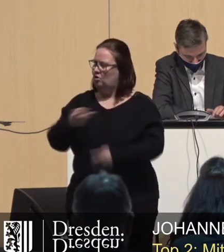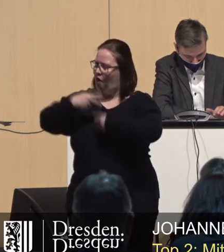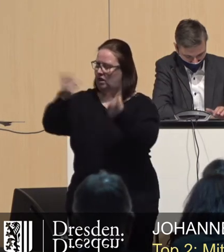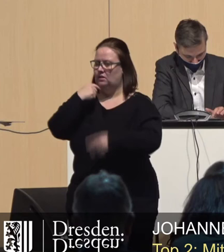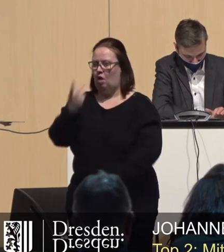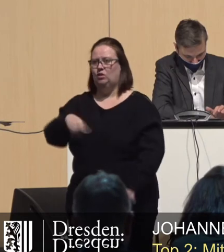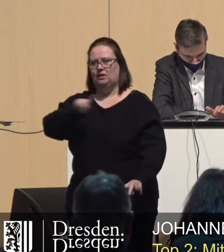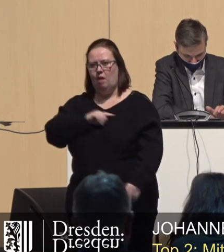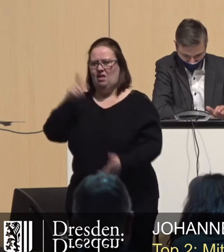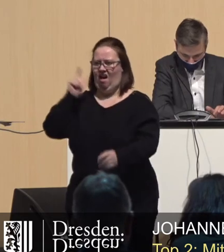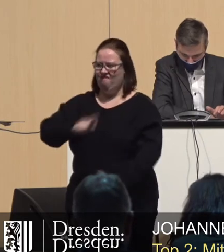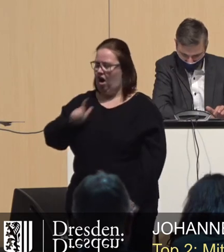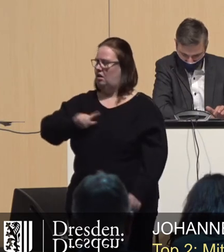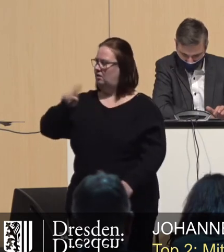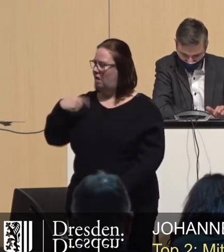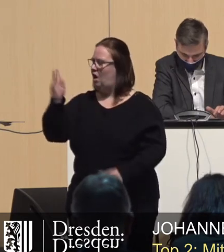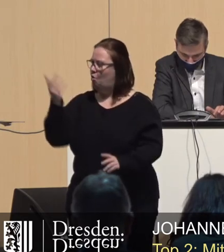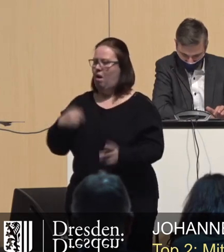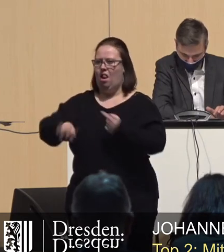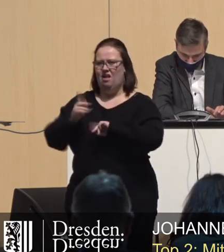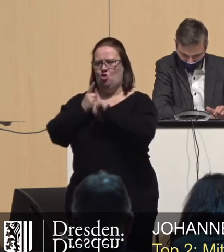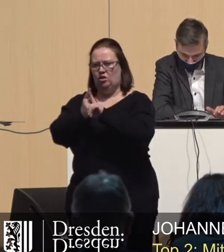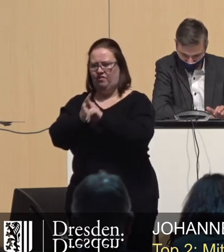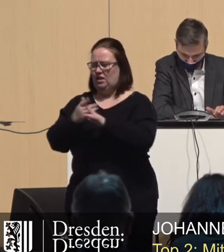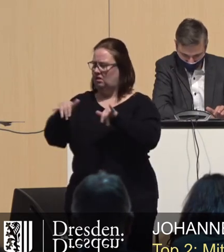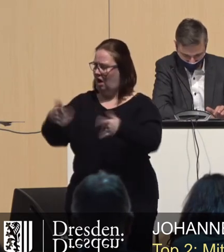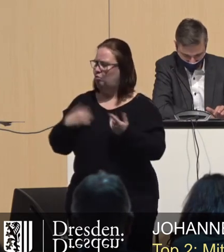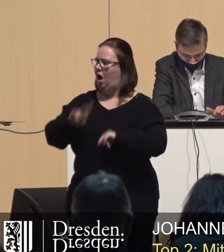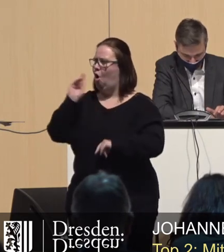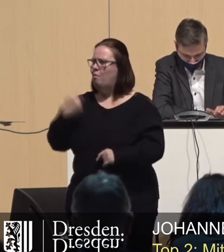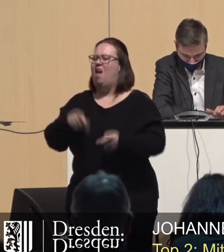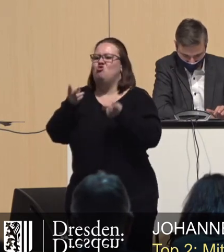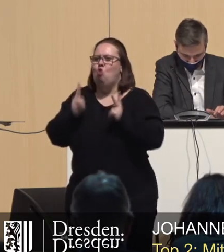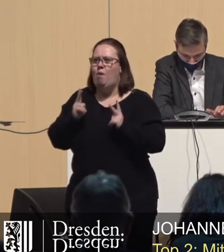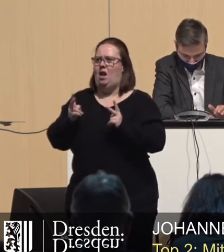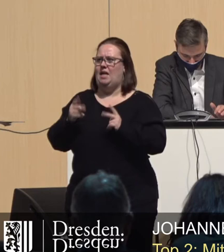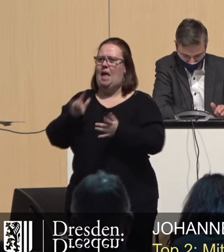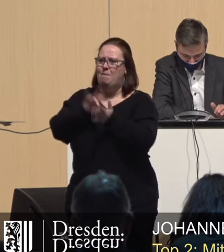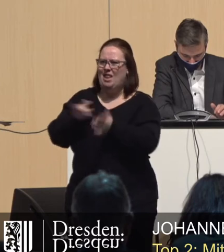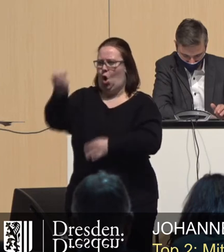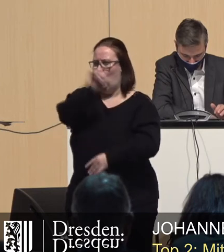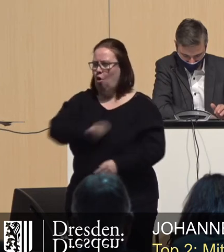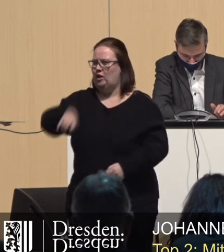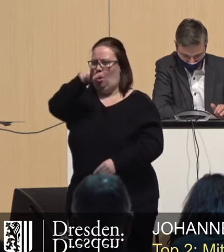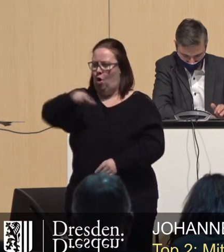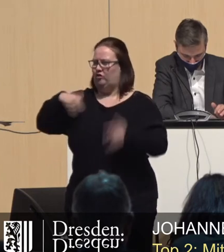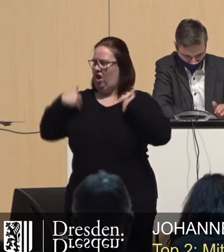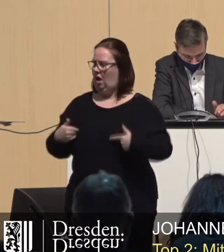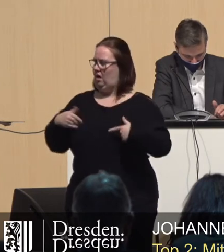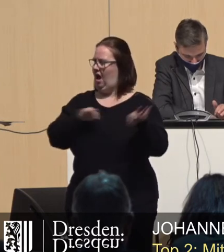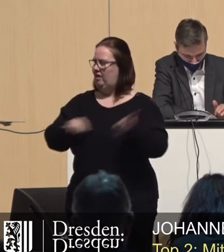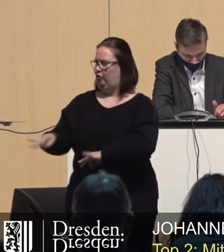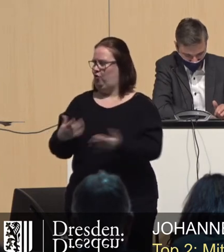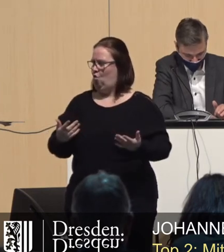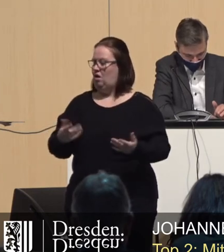Und ich erwarte von Ihnen, dass Sie sich auch mal da Konsequenzen ziehen und sich mal ein normales, mitteleuropäisches, bürgerliches Betragen